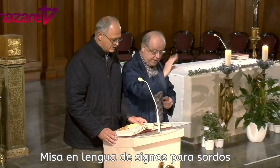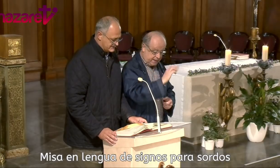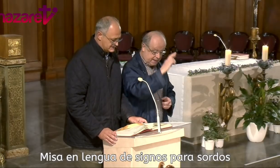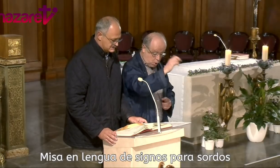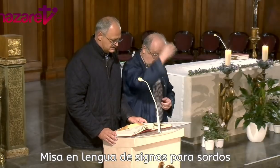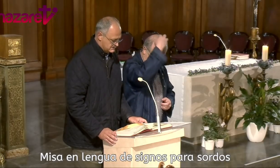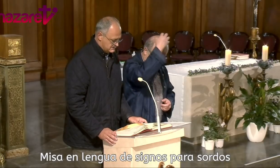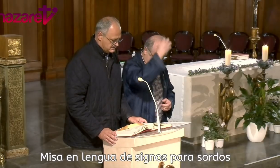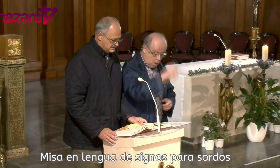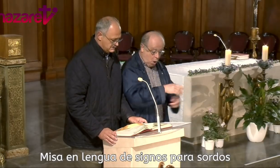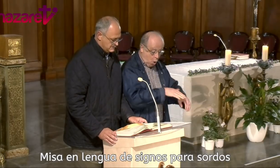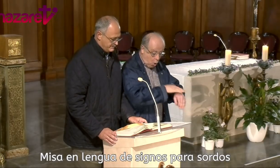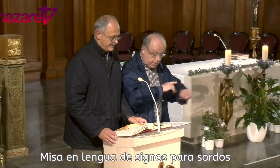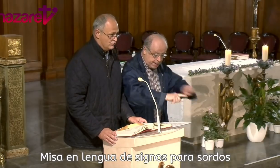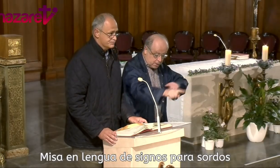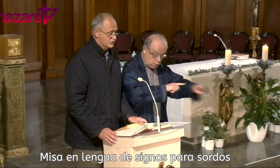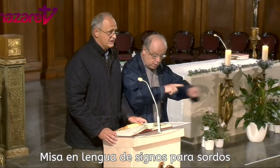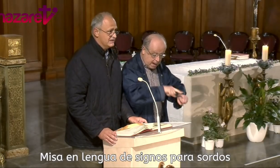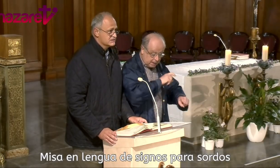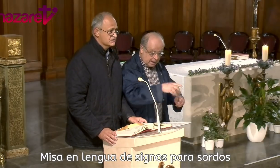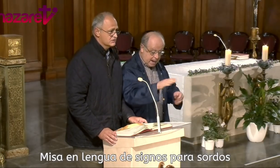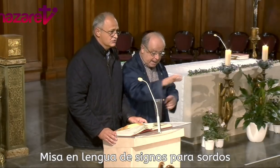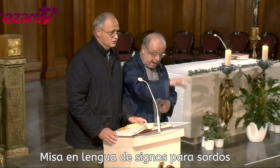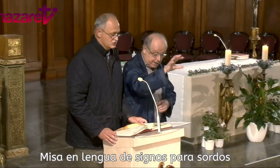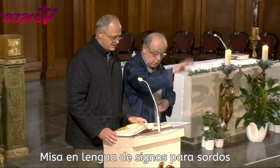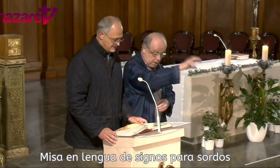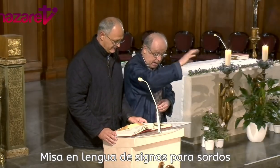puertas, para que los portales no se cierren.